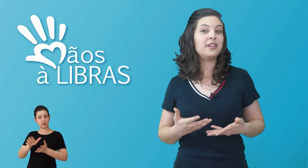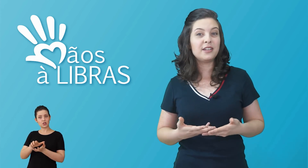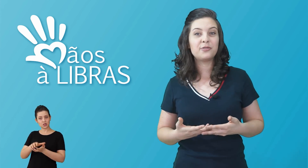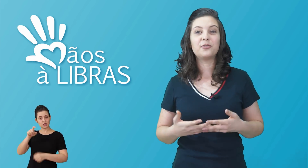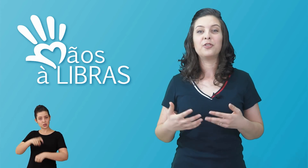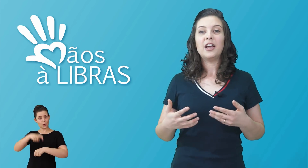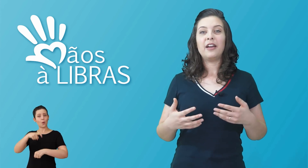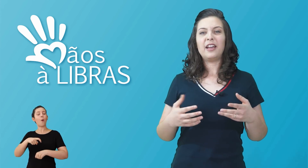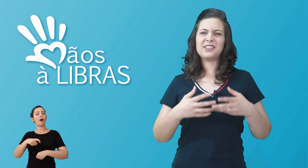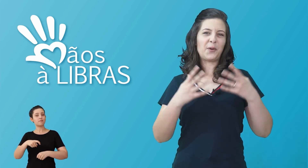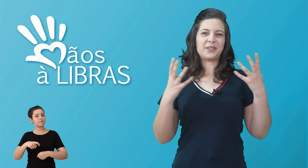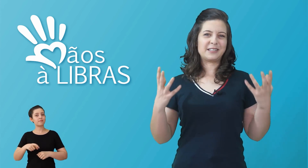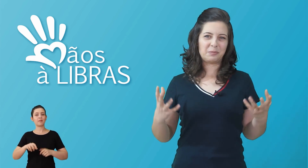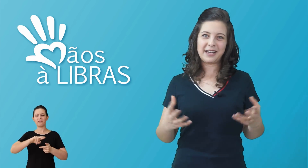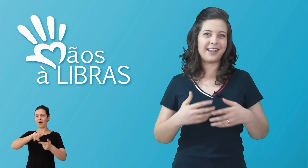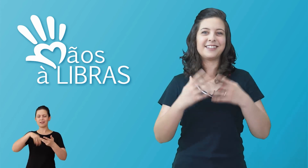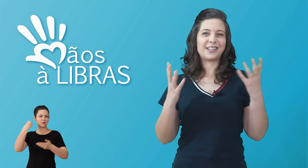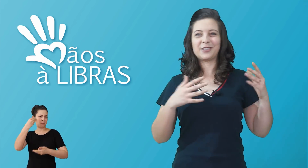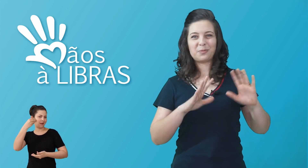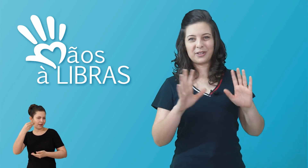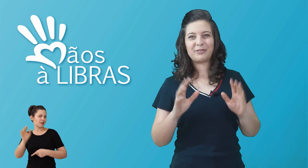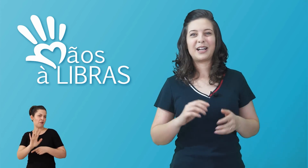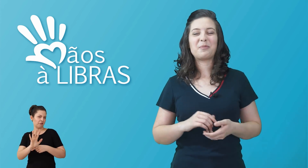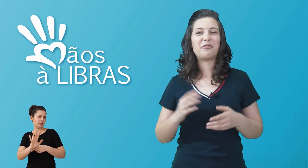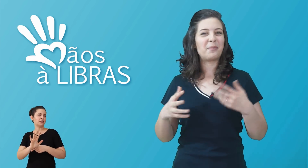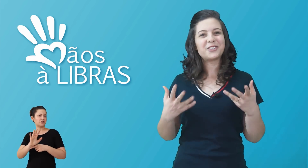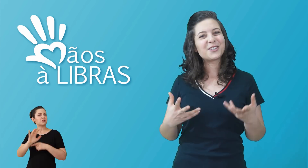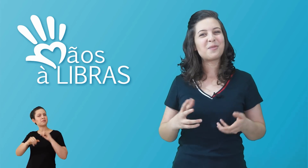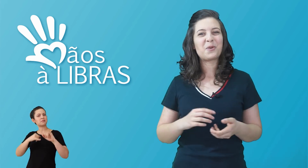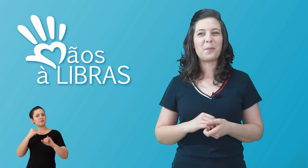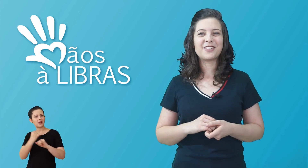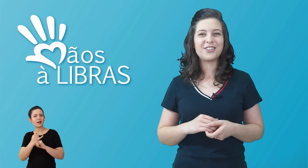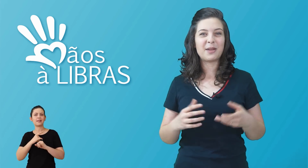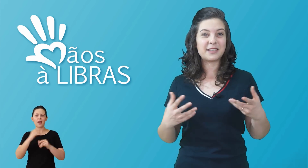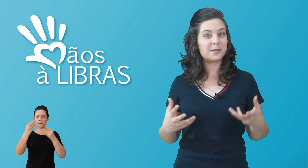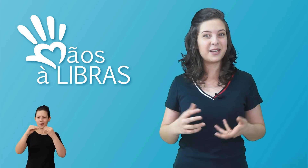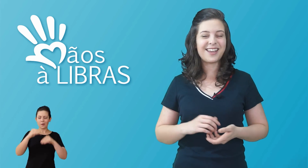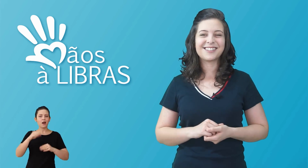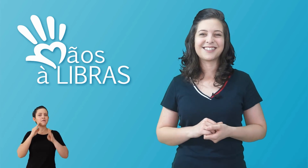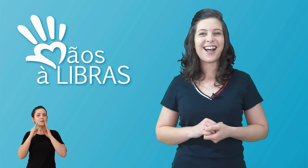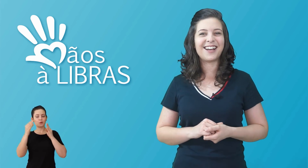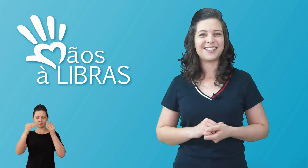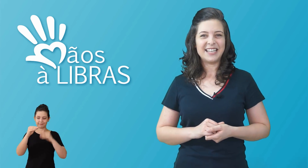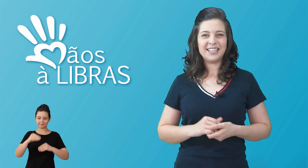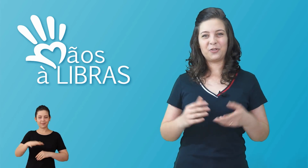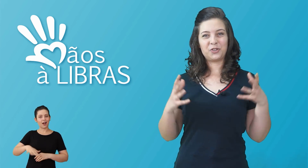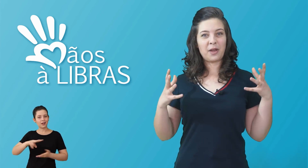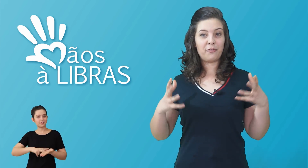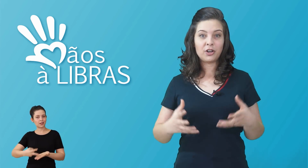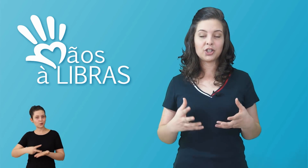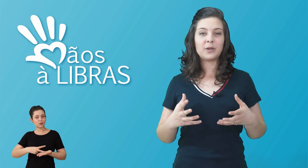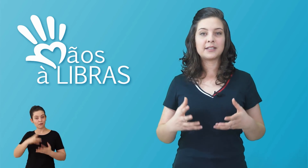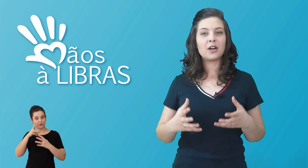ao vivo, entre outras experiências que vocês podem ver lá na minha fanpage, que eu sempre compartilho aí minhas experiências na área. Então,